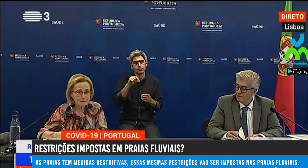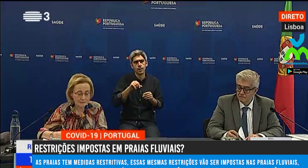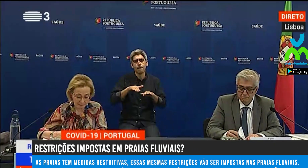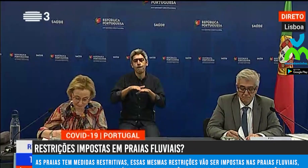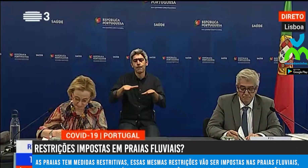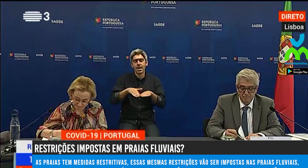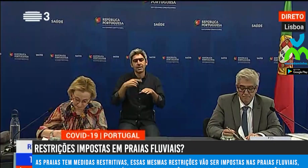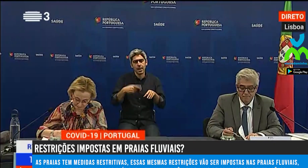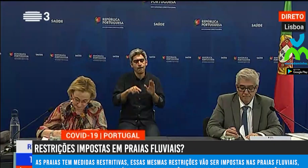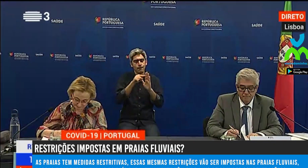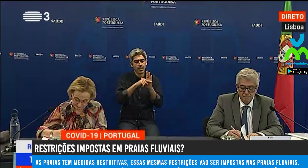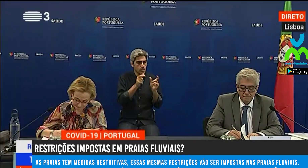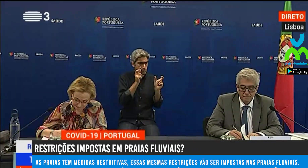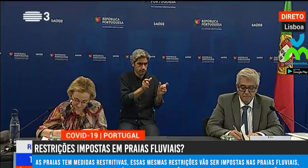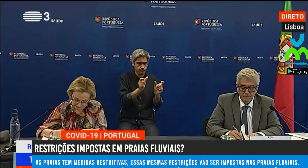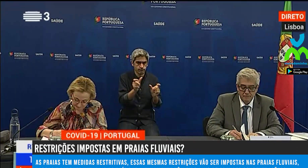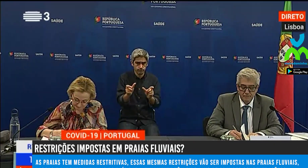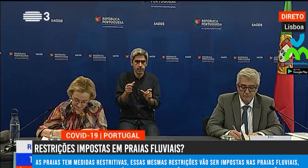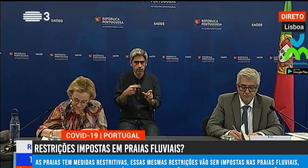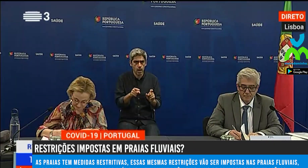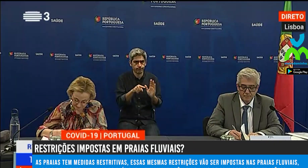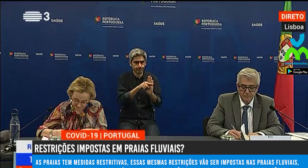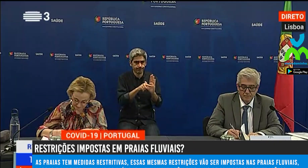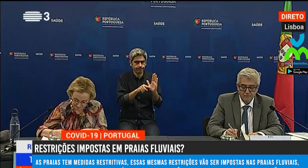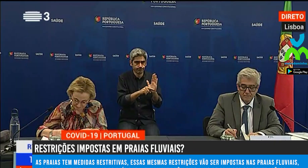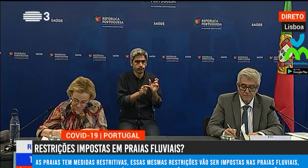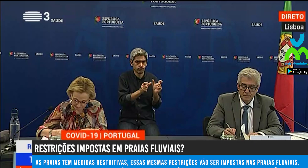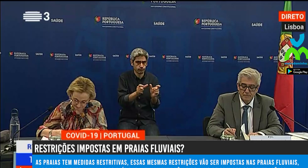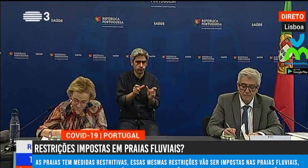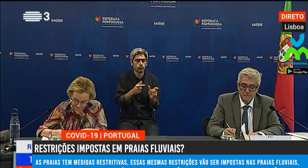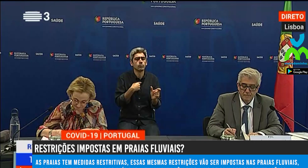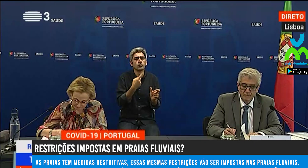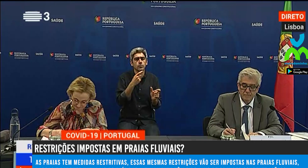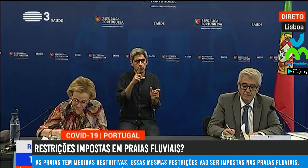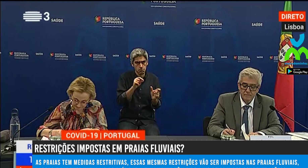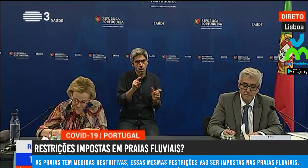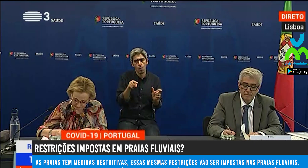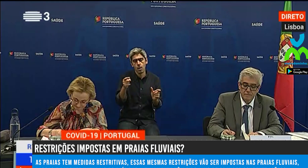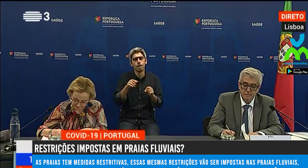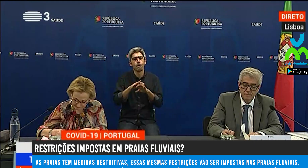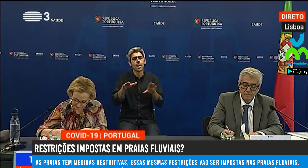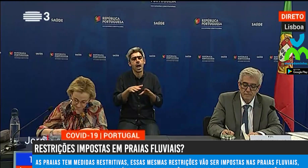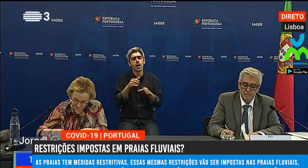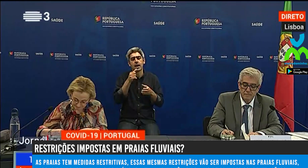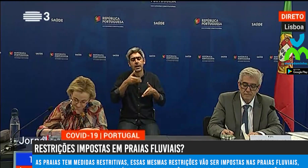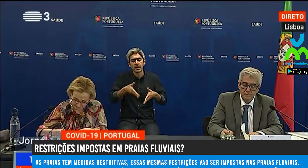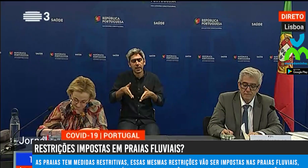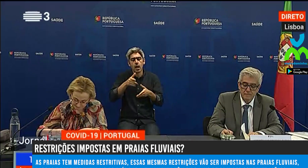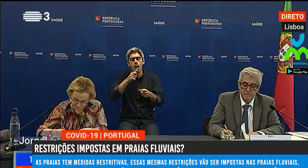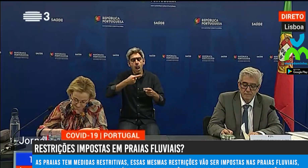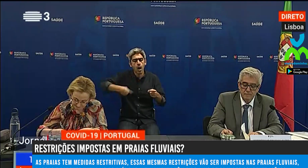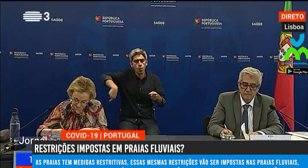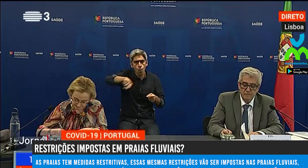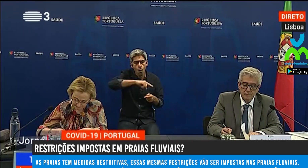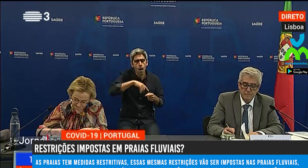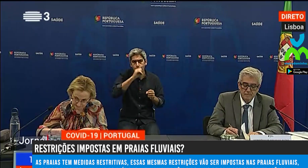medidas restritivas e essas mesmas restrições serão impostas também em praias fluviais, lagoas e parques